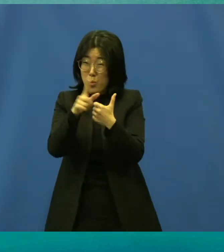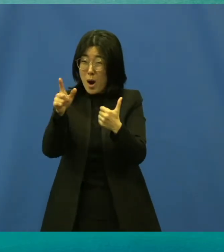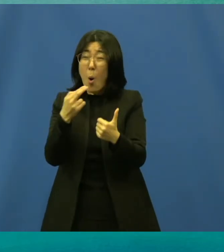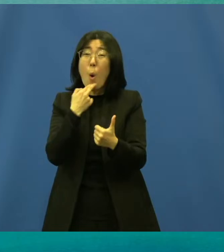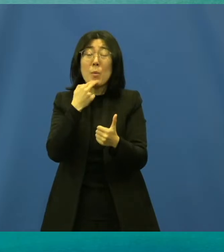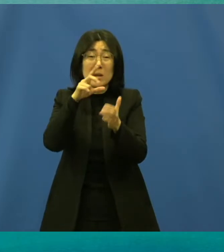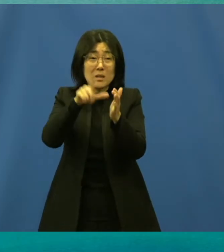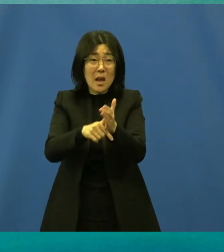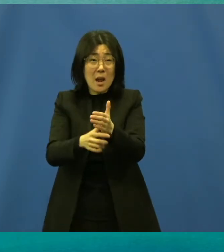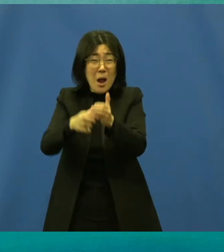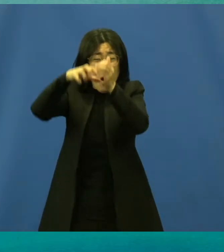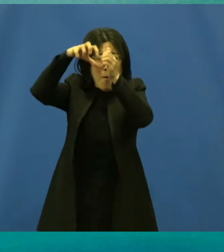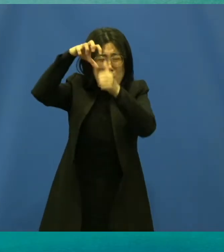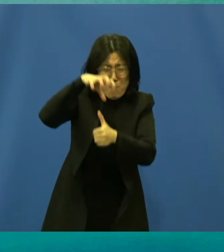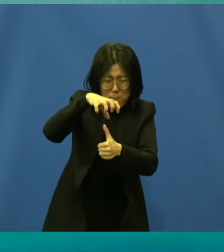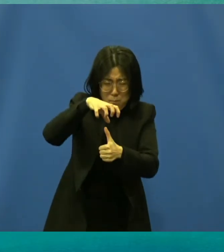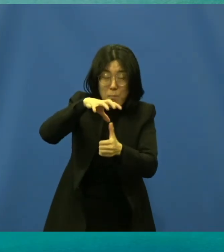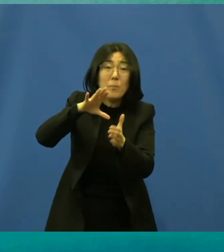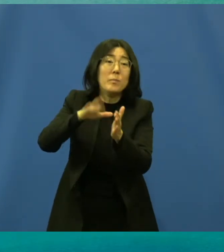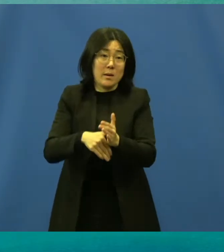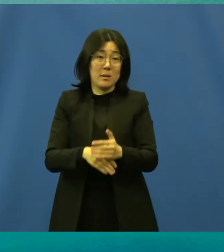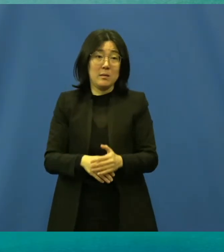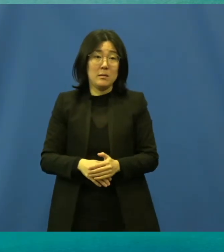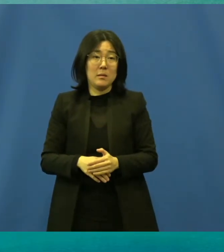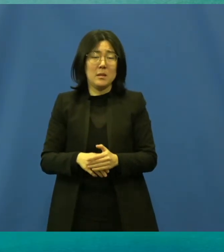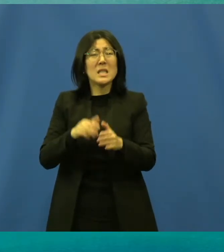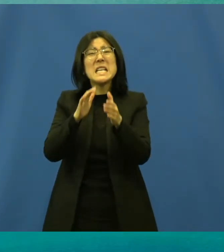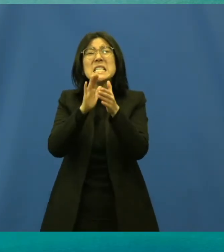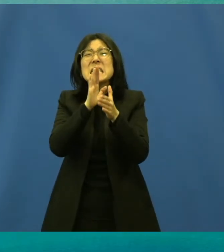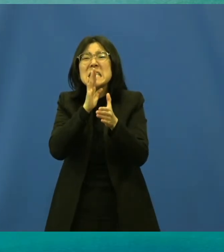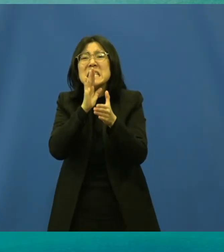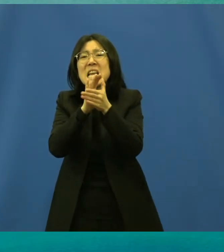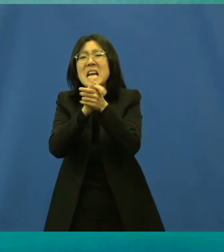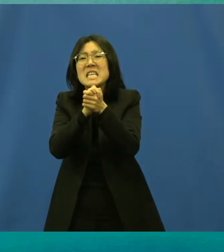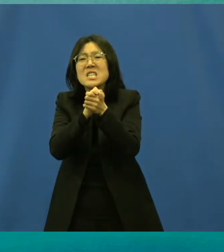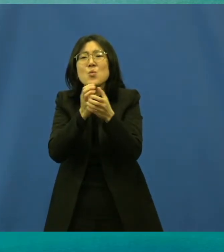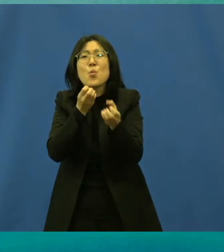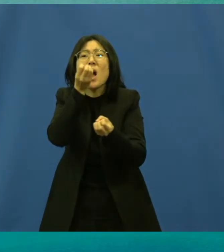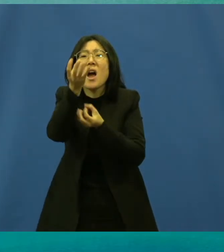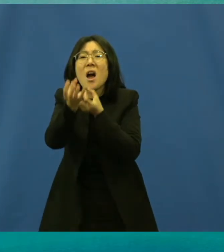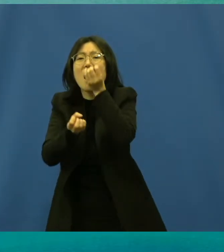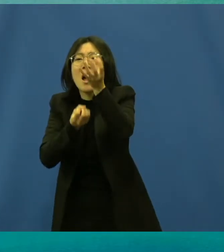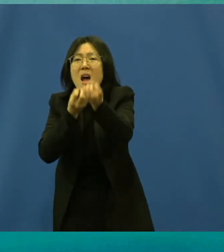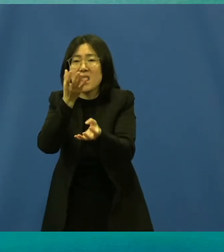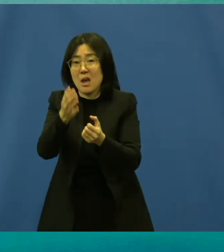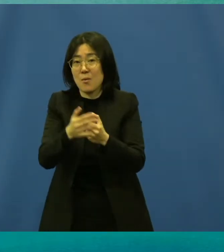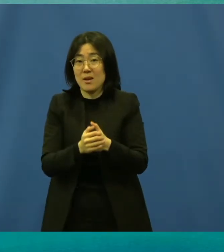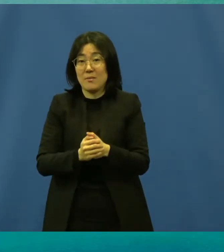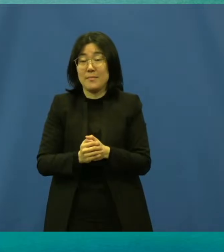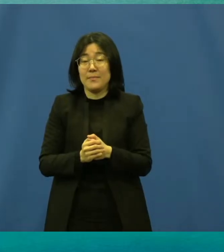성도 여러분, 여러분들의 삶이 지금 답답하십니까? 물고기 뱃속보다 더 답답하십니까?